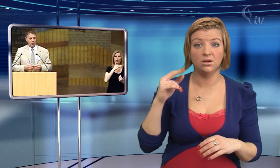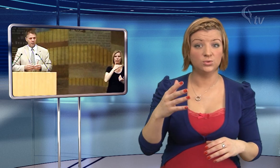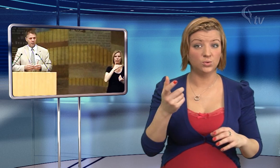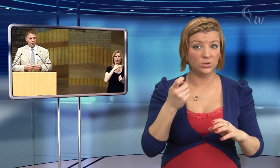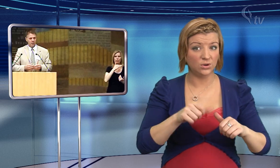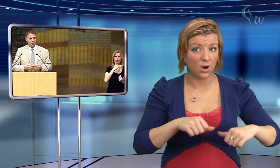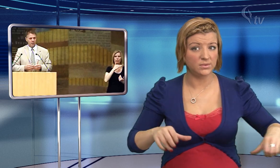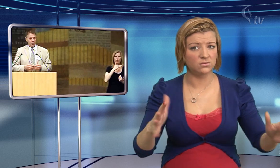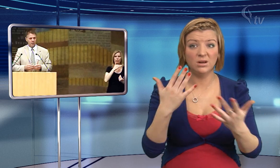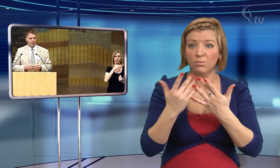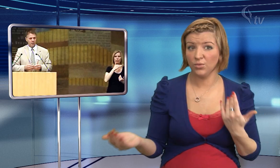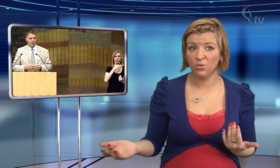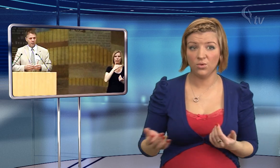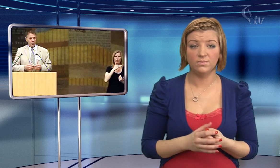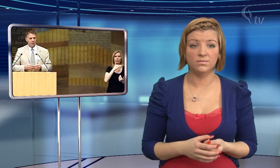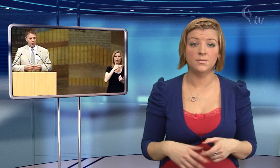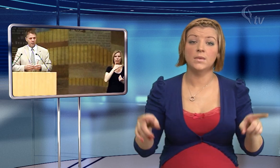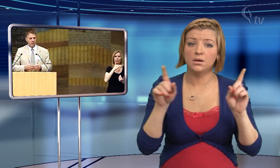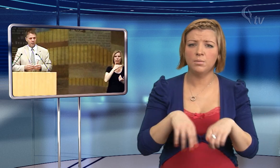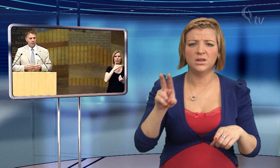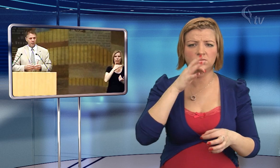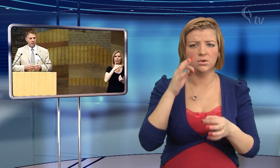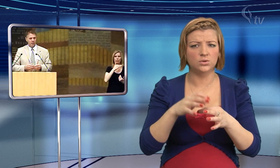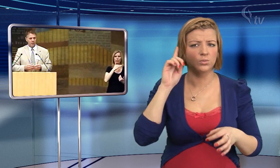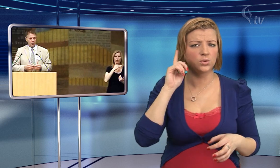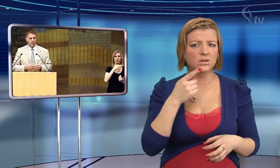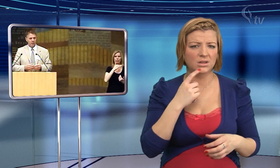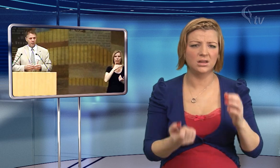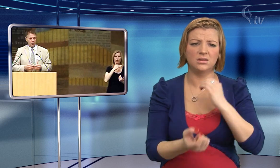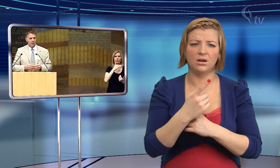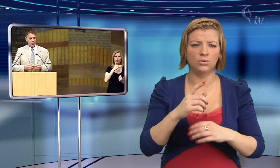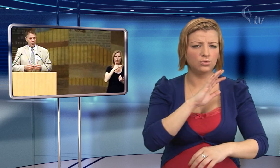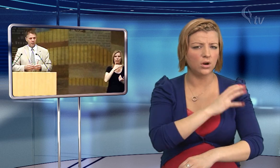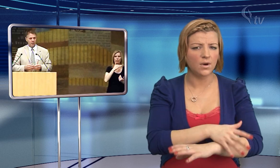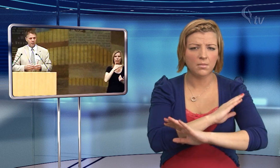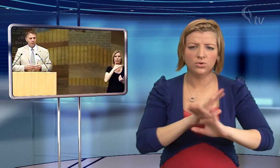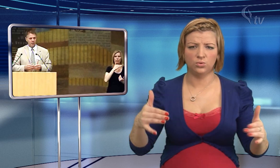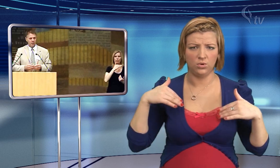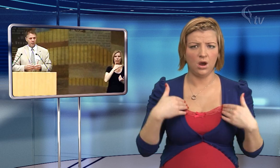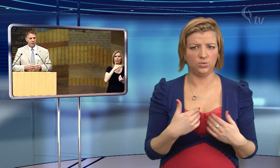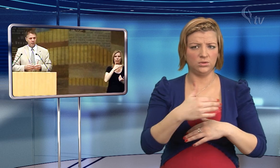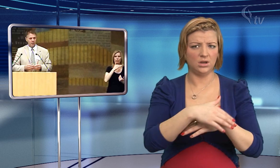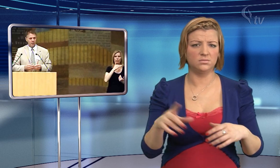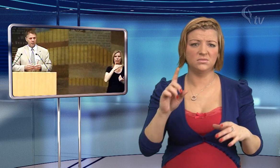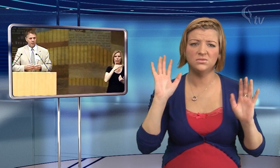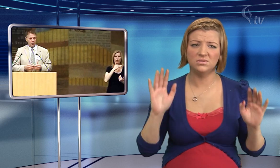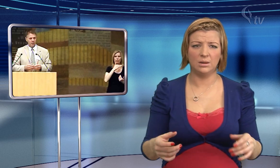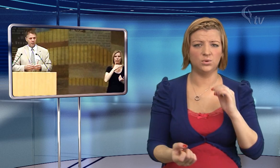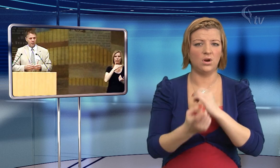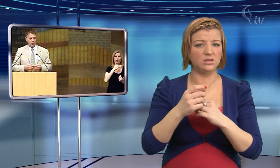teine. Samuti, kes vastutab kurtidele tekitatud kahjude eest, mis tuleneb ebaprofessionaalsest